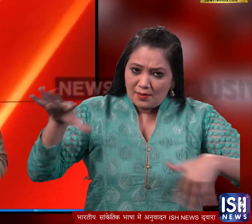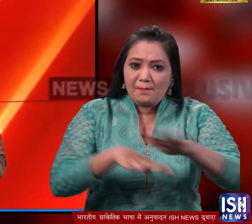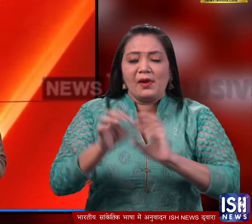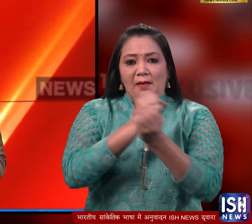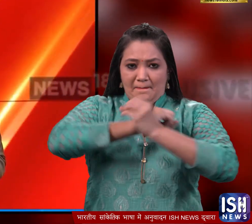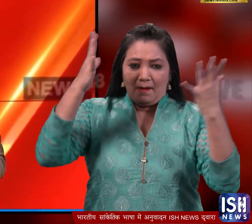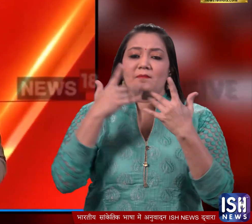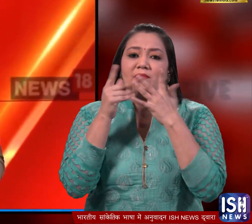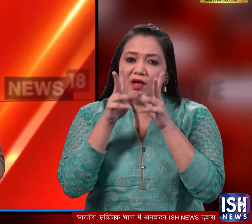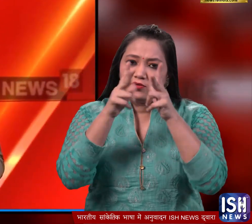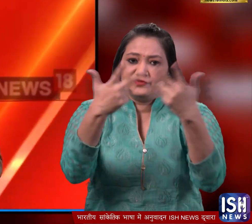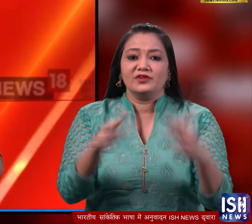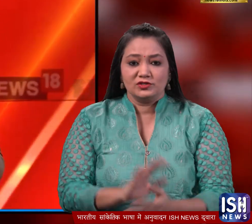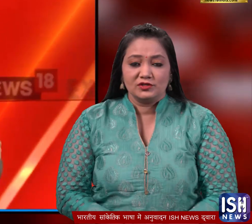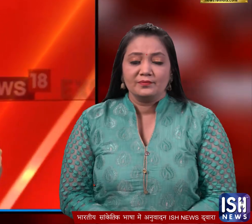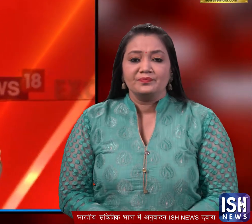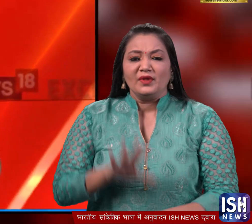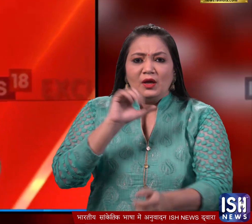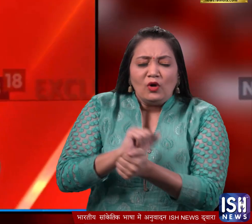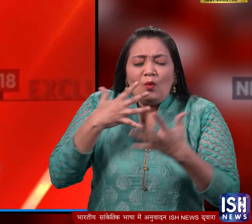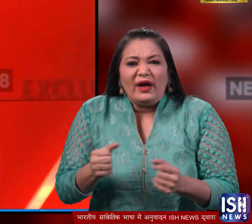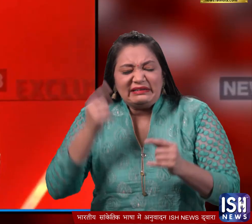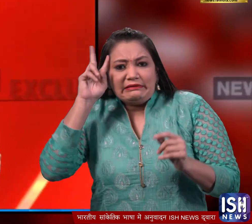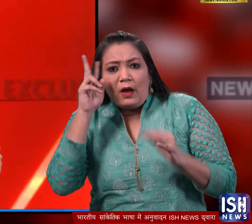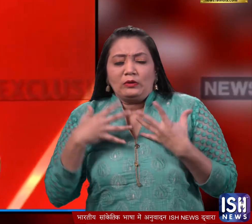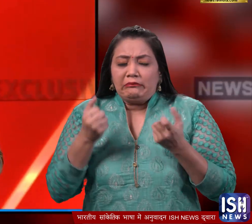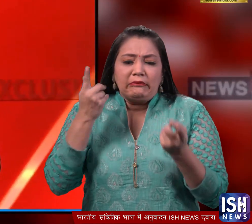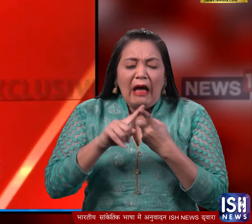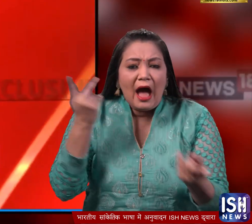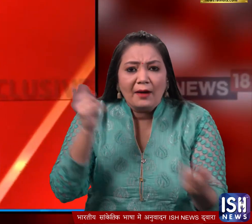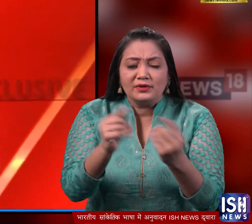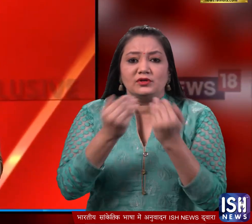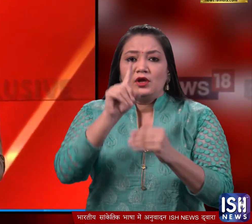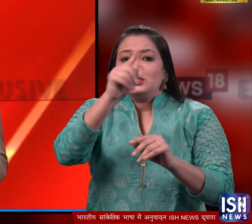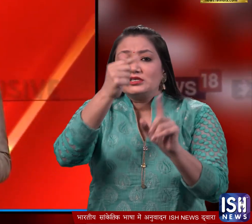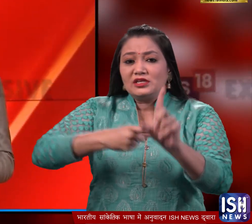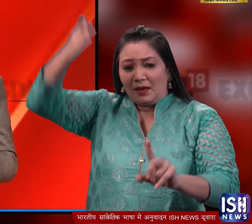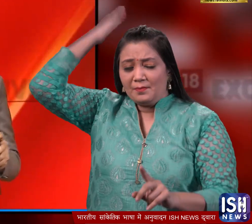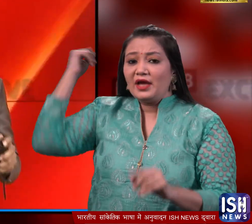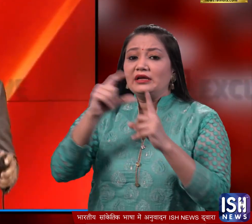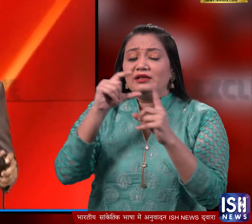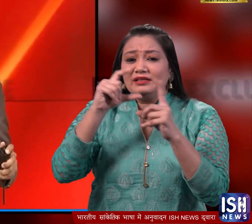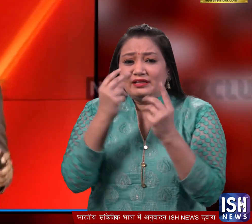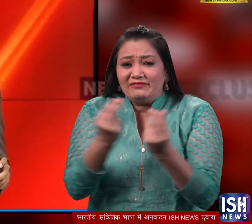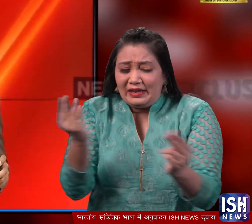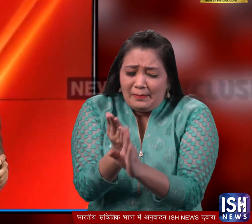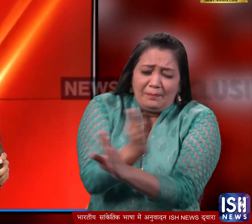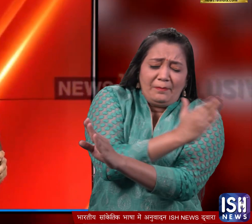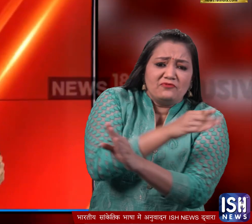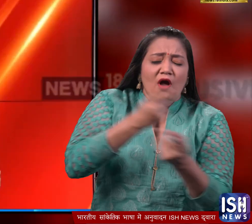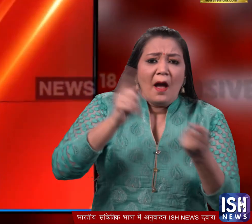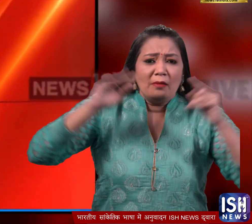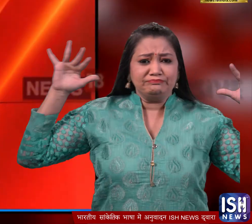में आतंकी हमले की आशंका गहरा गई। लिहाजा पुलिस कोई रिस्क नहीं लेना चाहती, क्योंकि 16 साल पहले आतंकियों ने दिवाली से ठीक